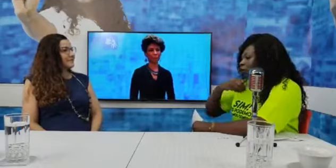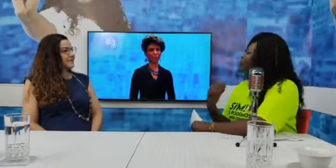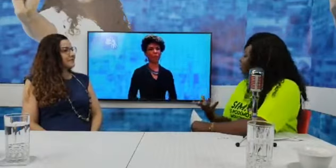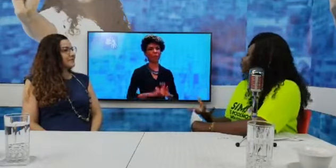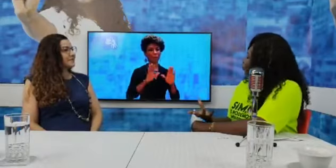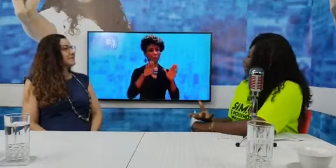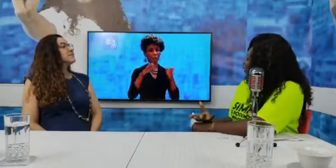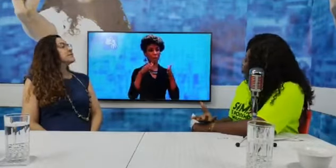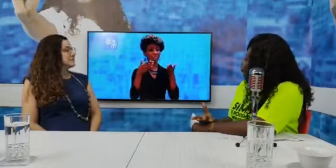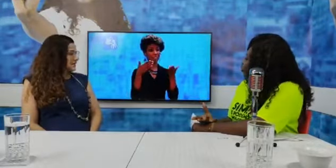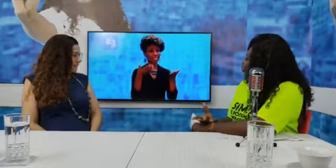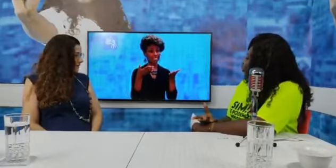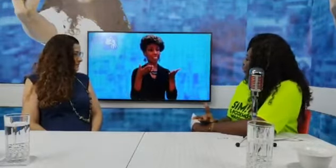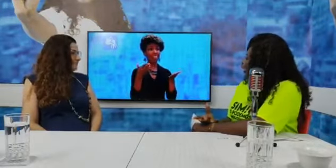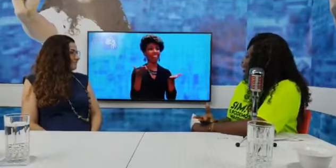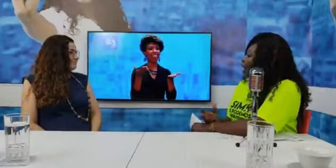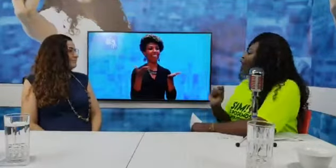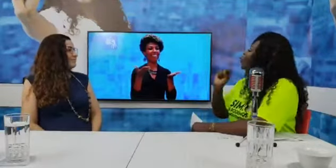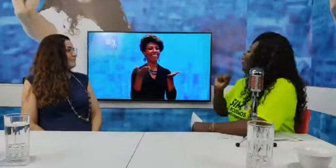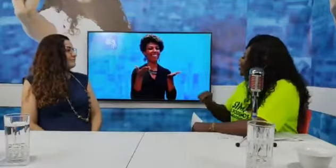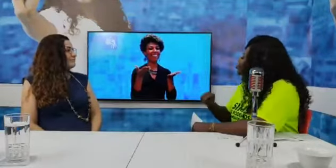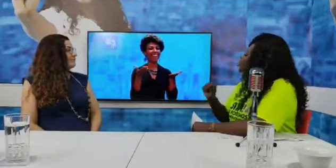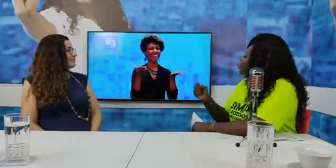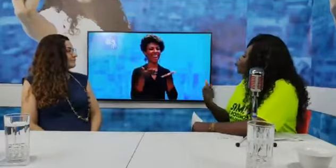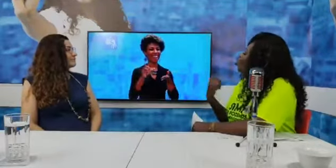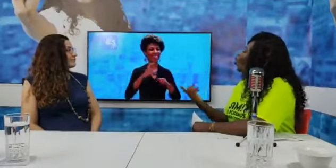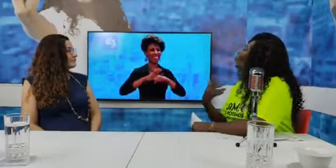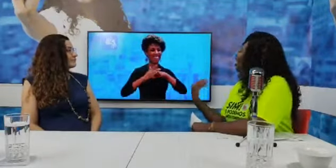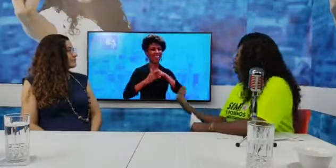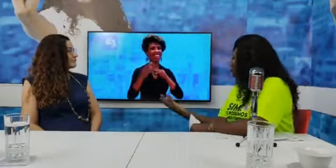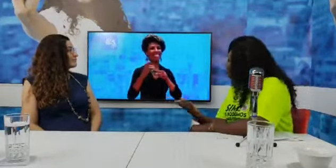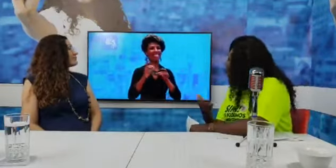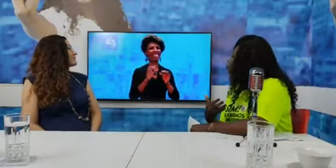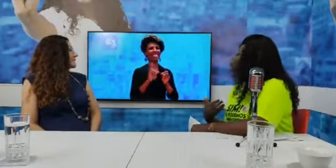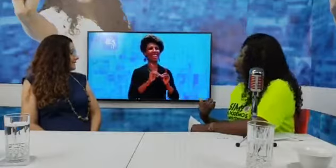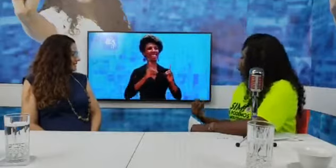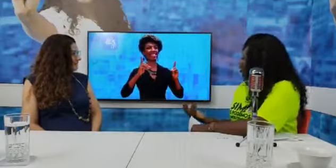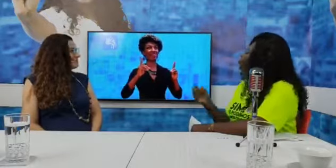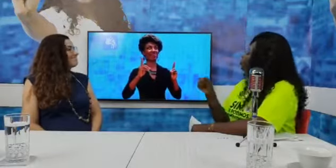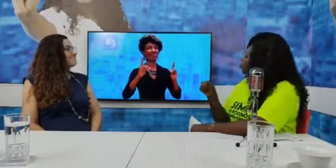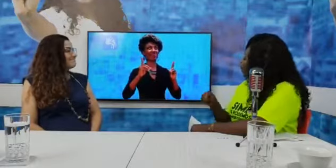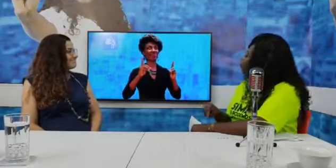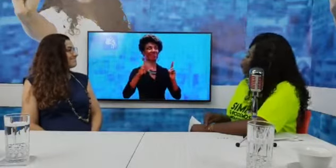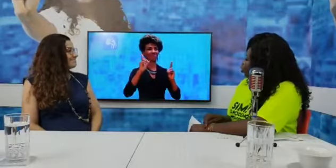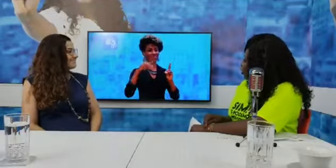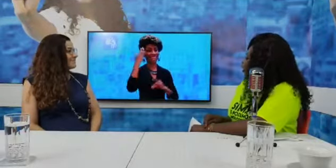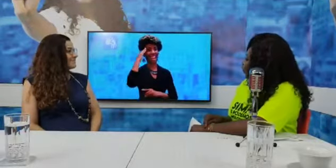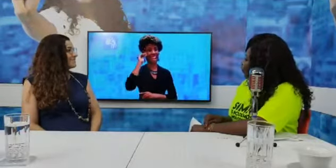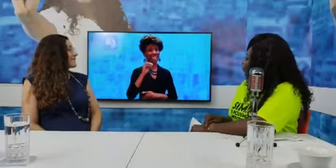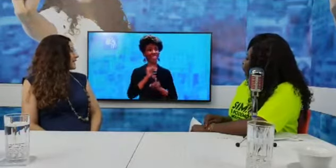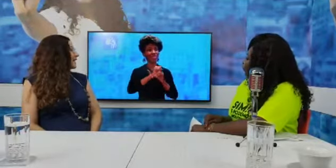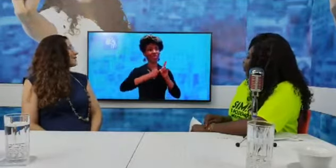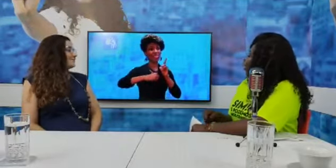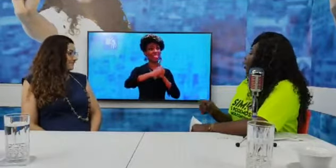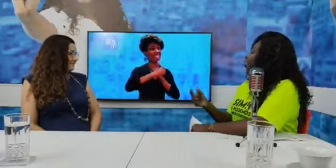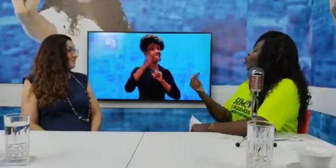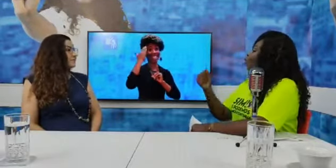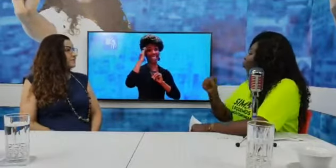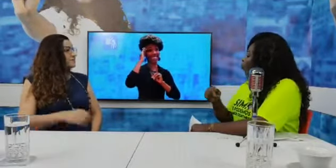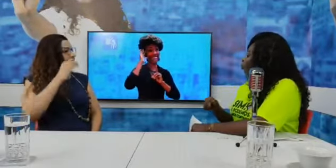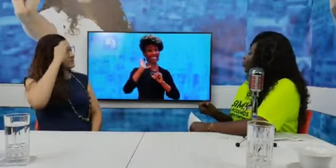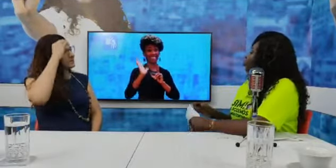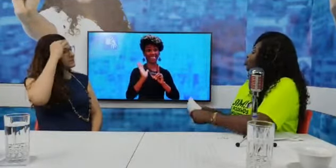um convívio fácil, né? Há uma restrição de compreensão dentro do âmbito social.